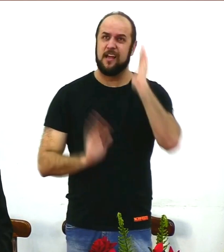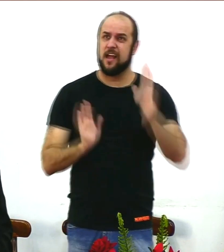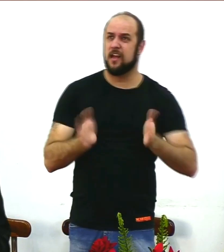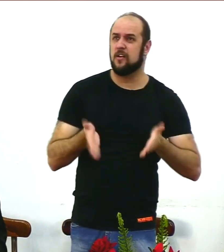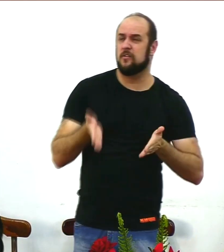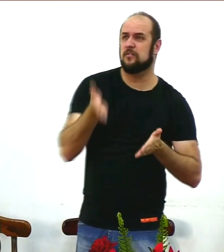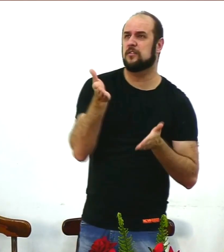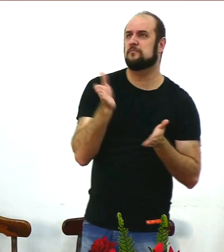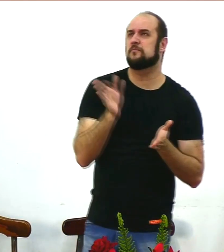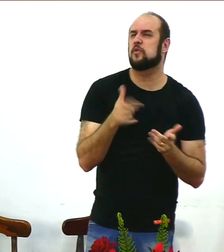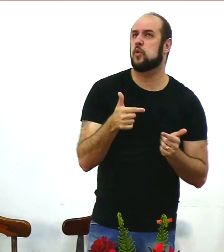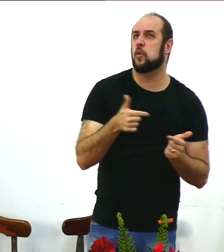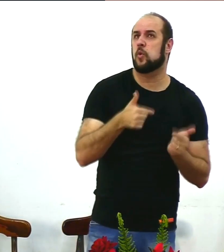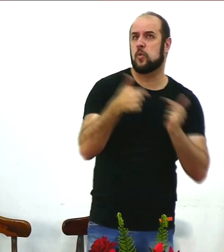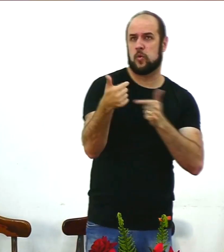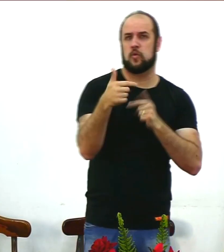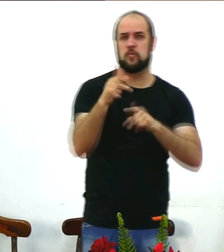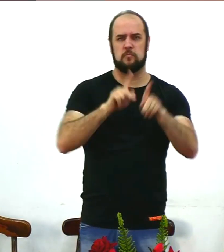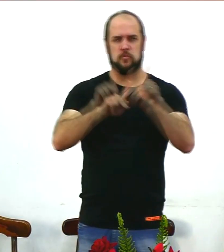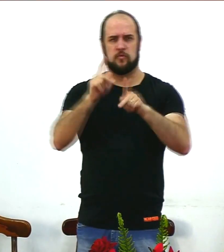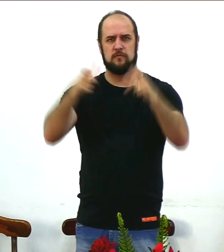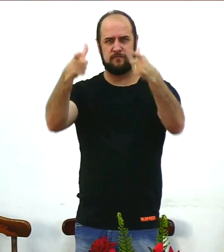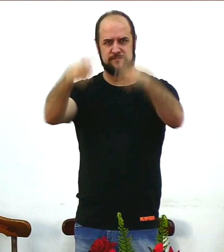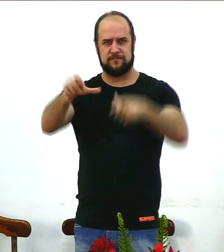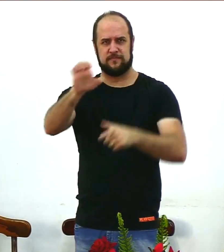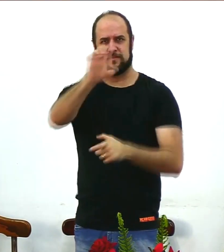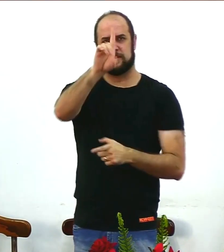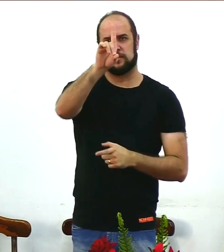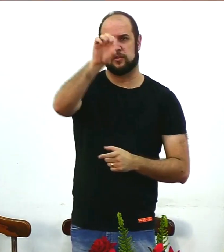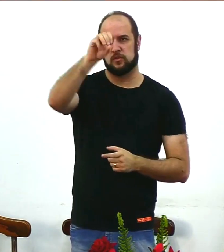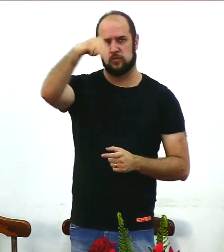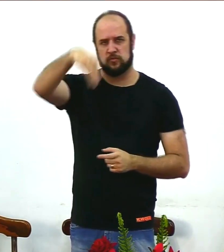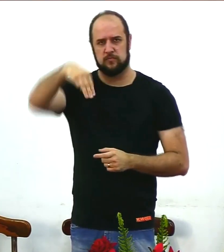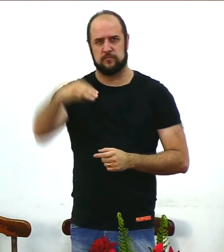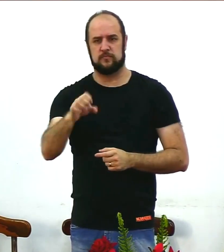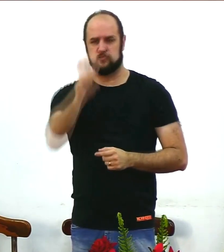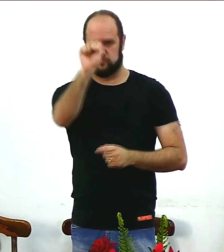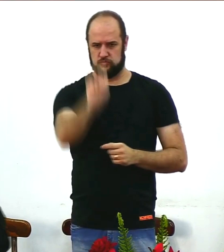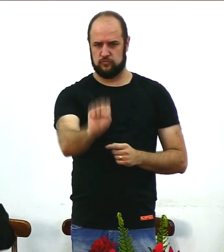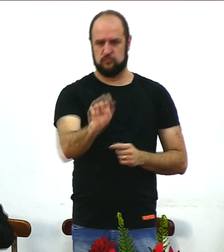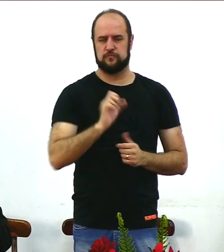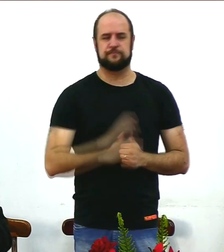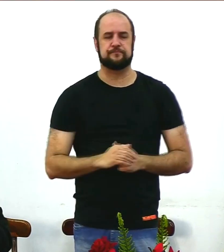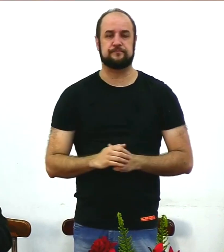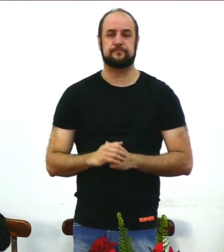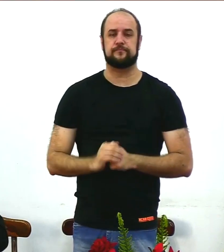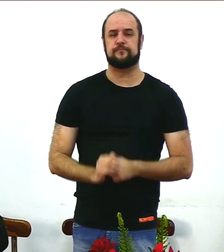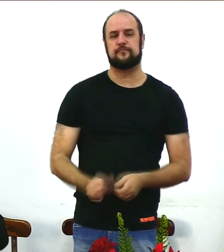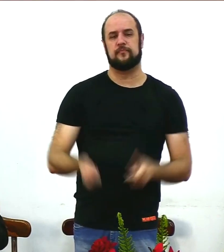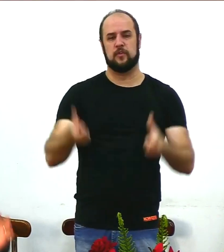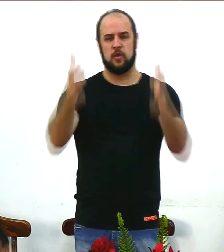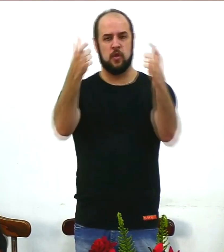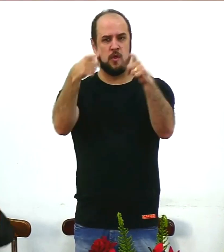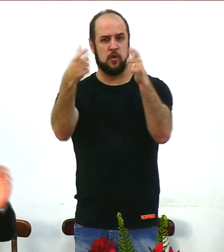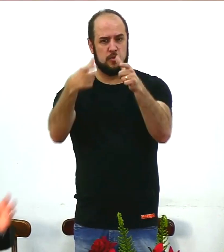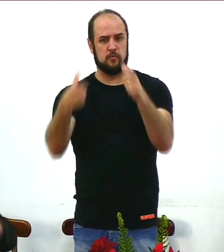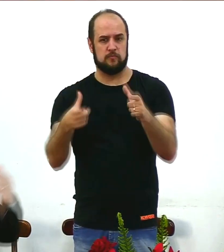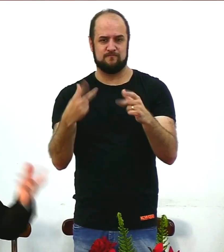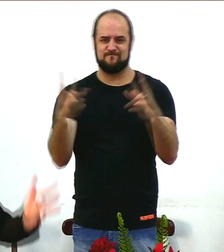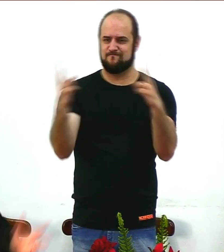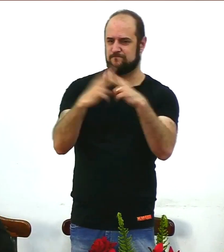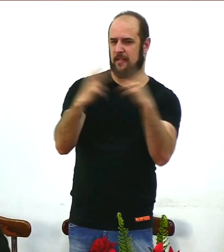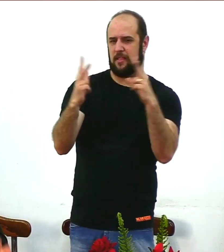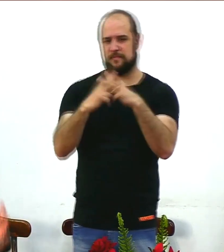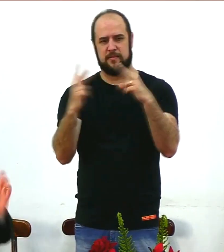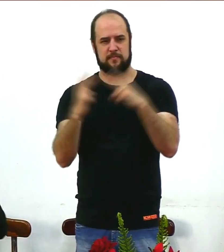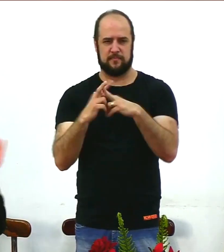aconteceu. Mas deixa eu lhe falar, você vai entender e você não vai odiar quem escreveu o Salmo 137, você vai entender. Veja o